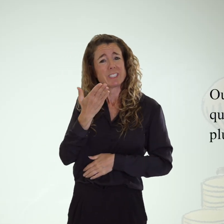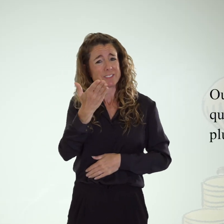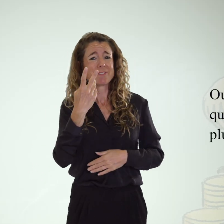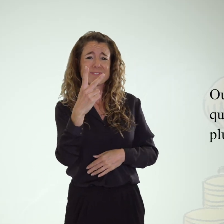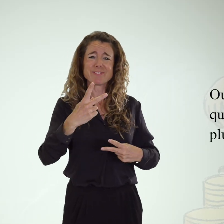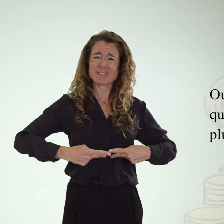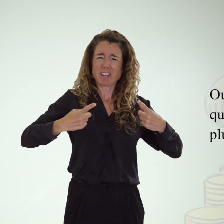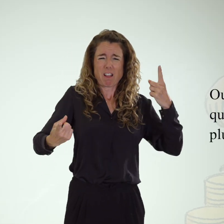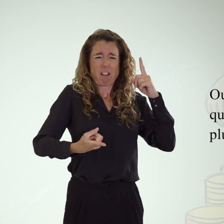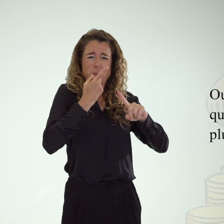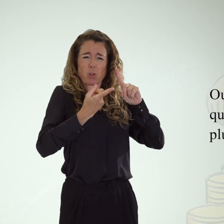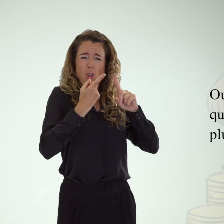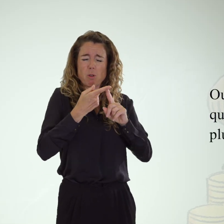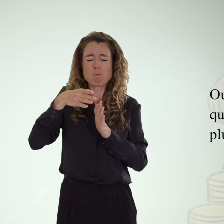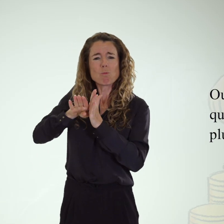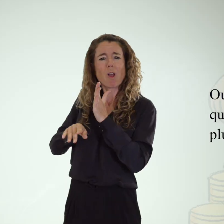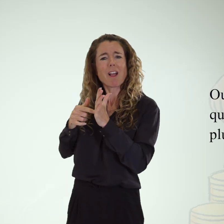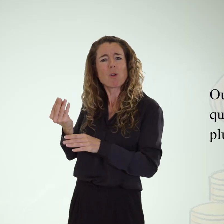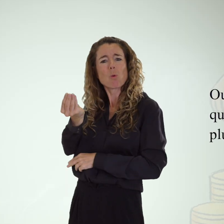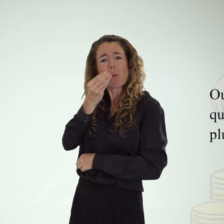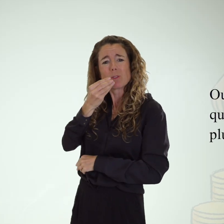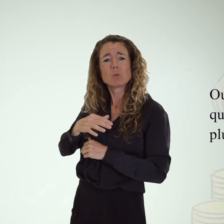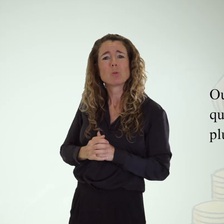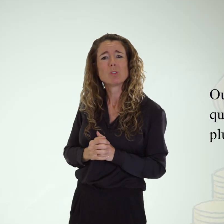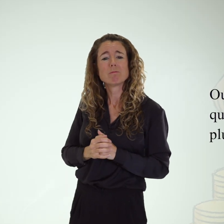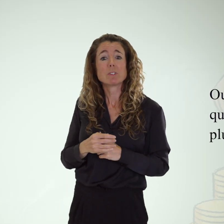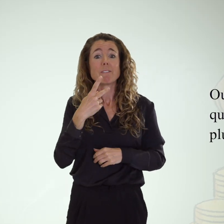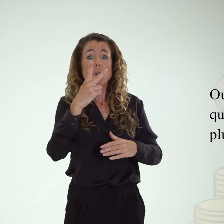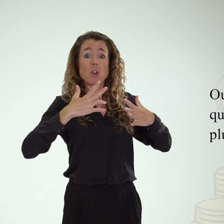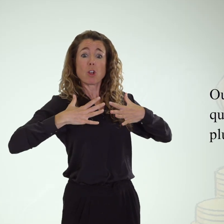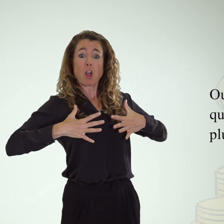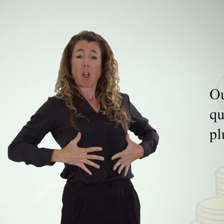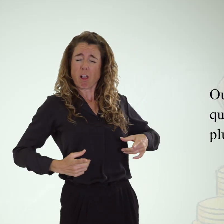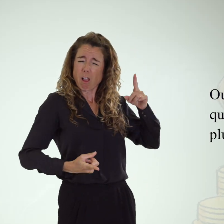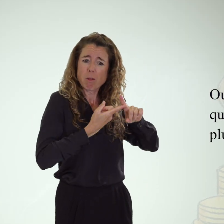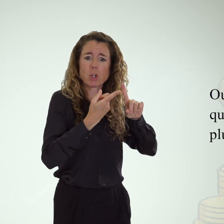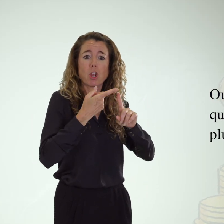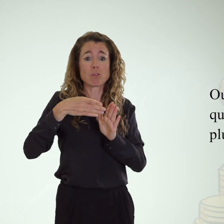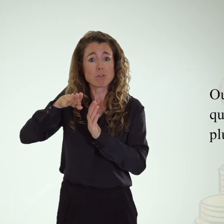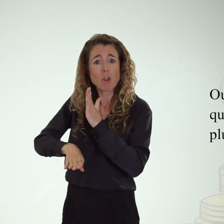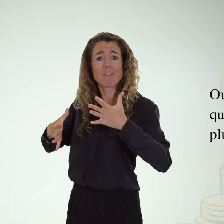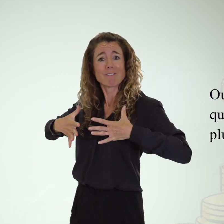Oui, votre vie est plus importante que la nourriture, et votre corps est plus important que les